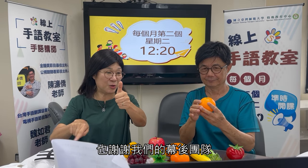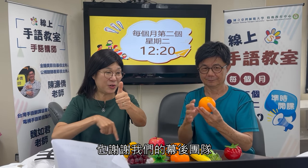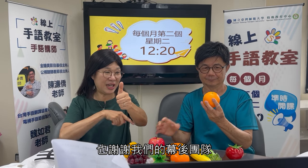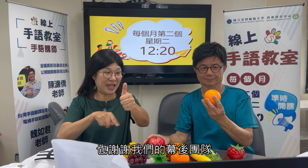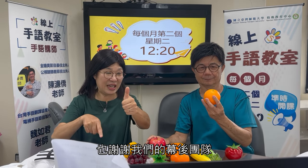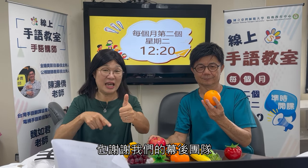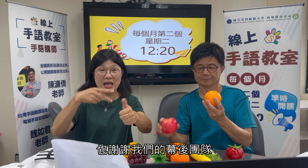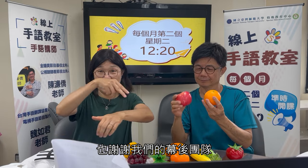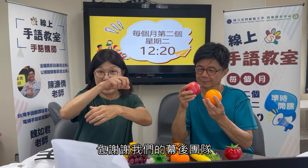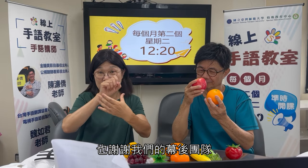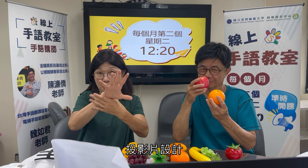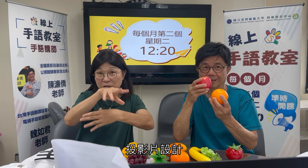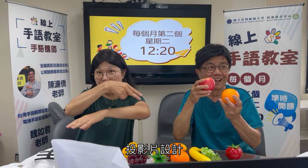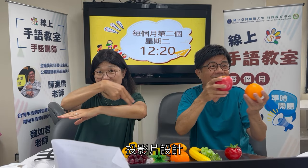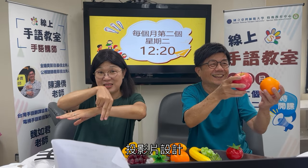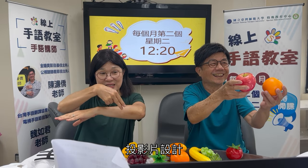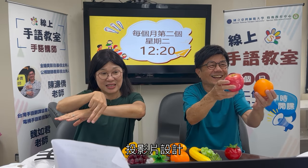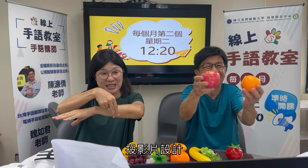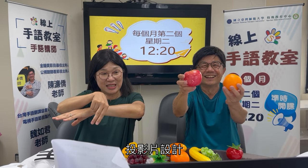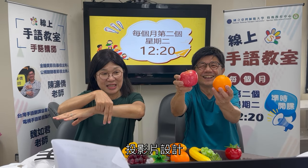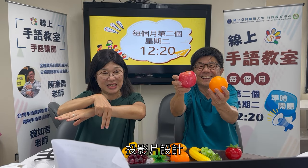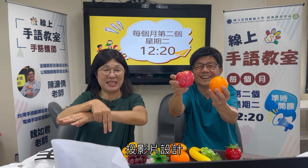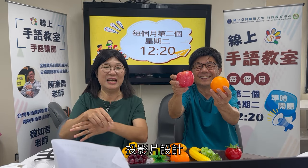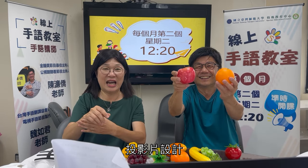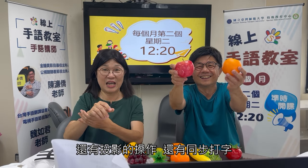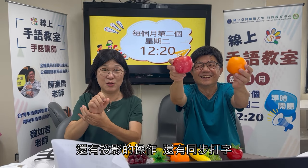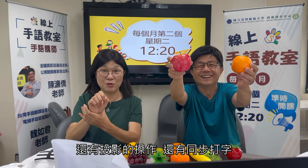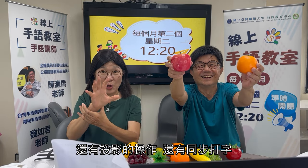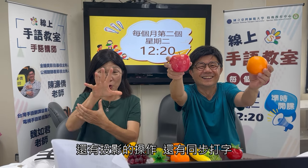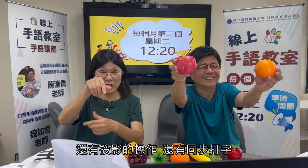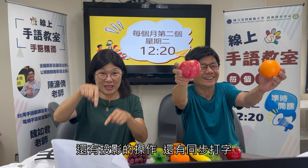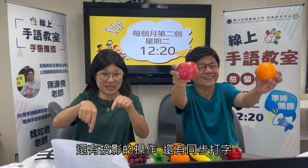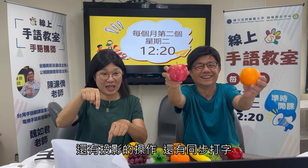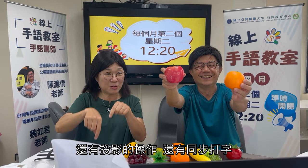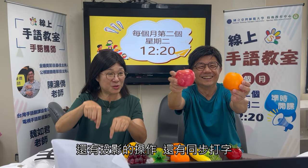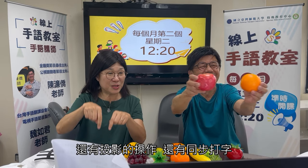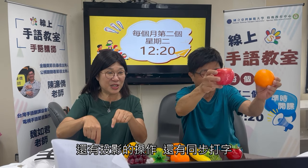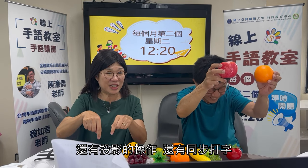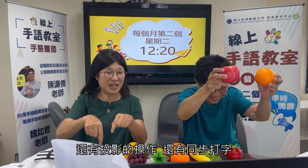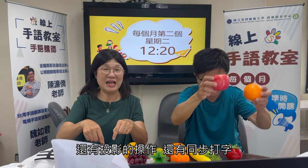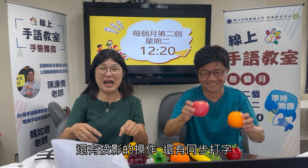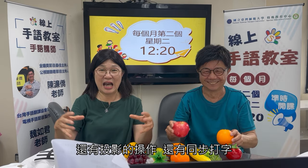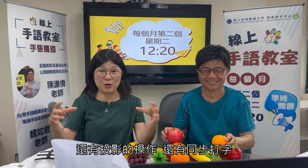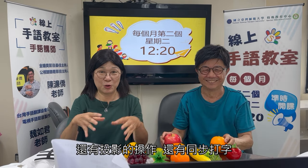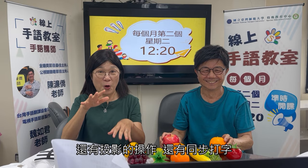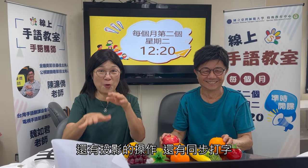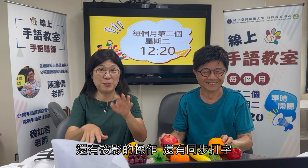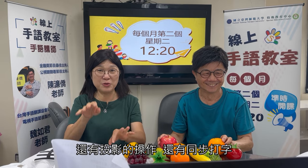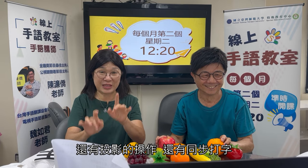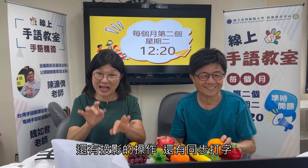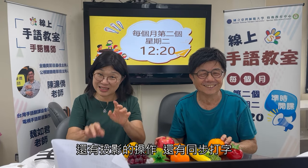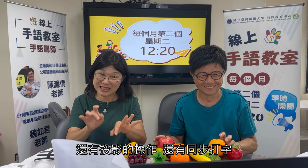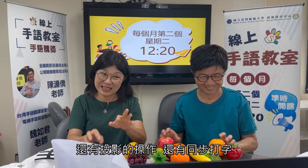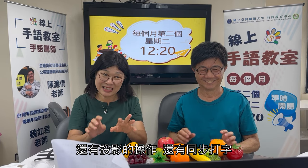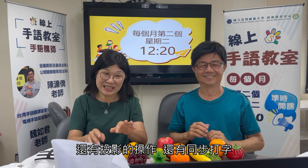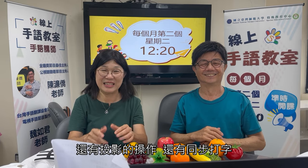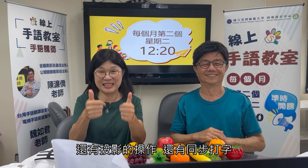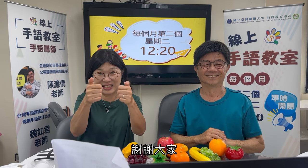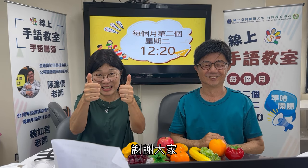队啊，投影片设计，还有投影的操作，还有同步打字，谢谢大